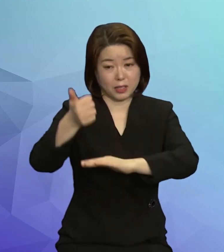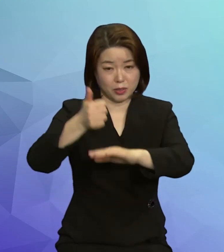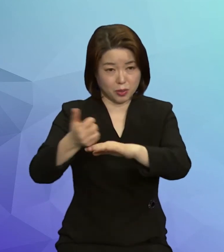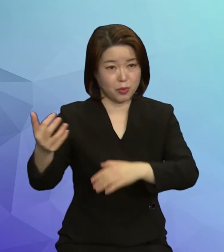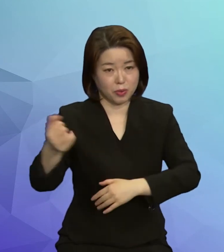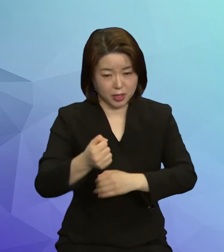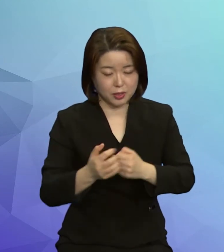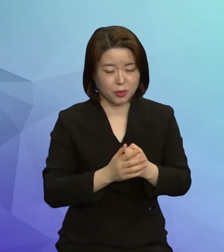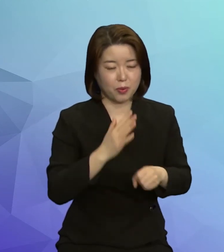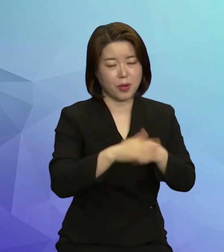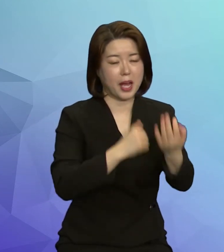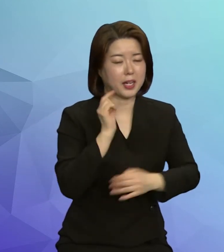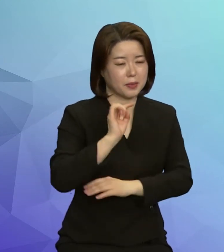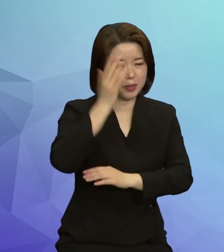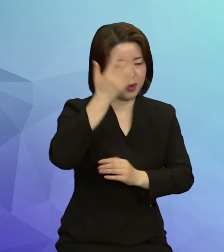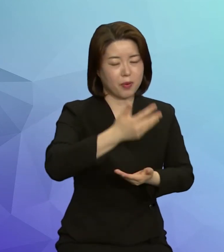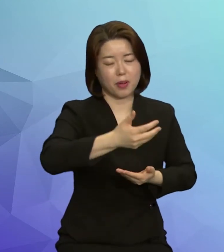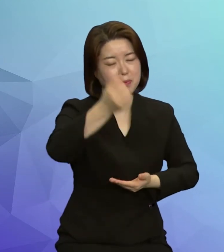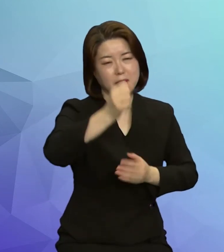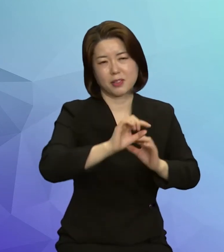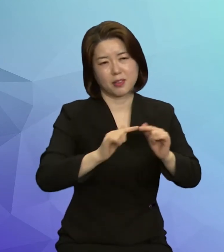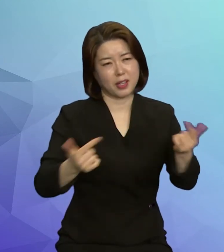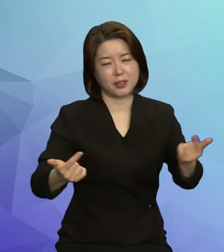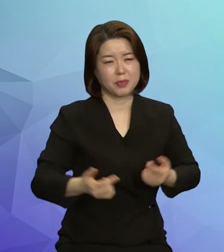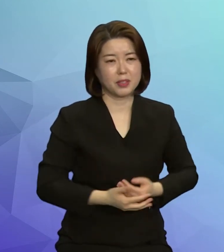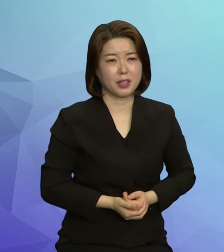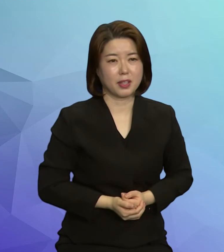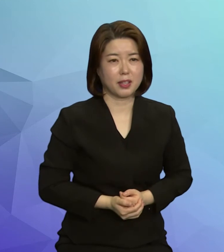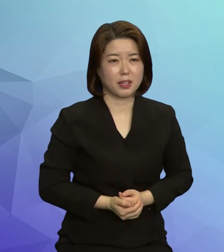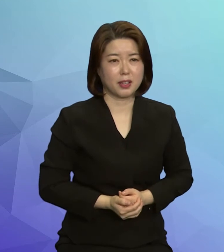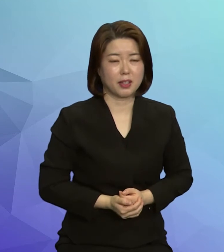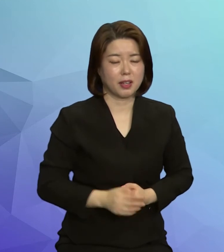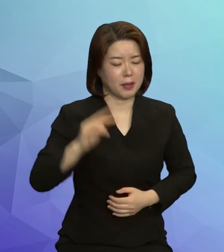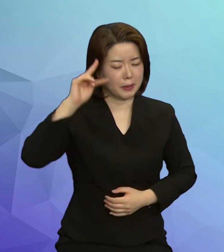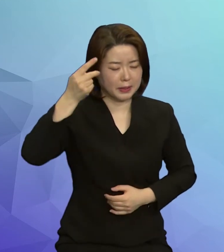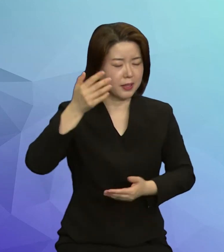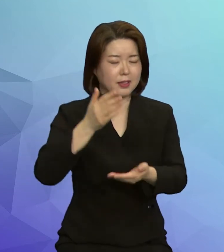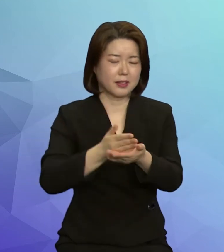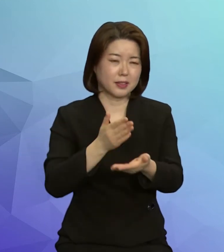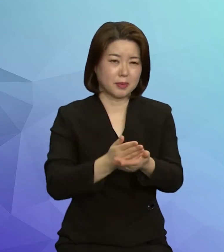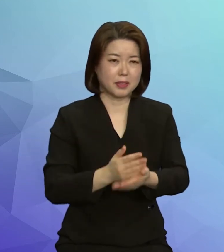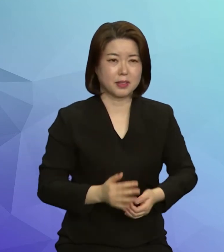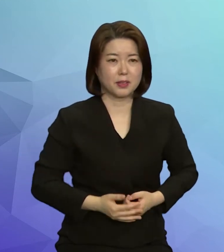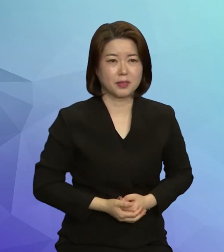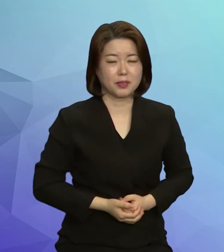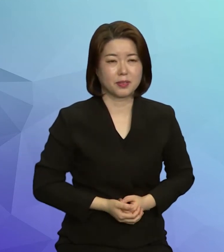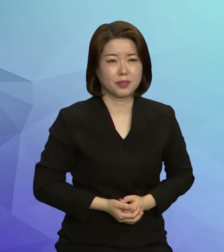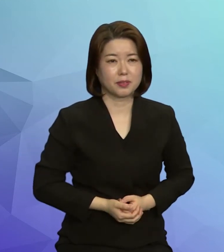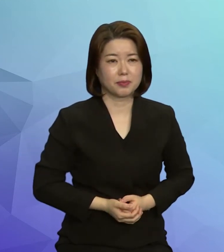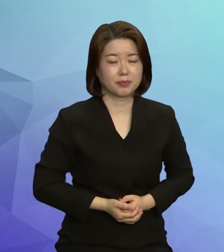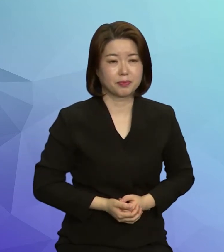세상의 성공으로 하나님이 영광 받으시는 것만 아니에요. 착각하면 안 돼요.